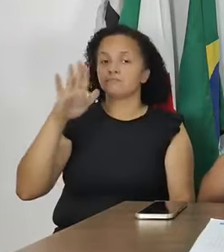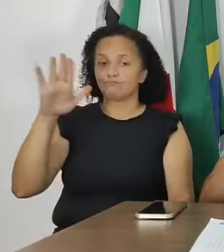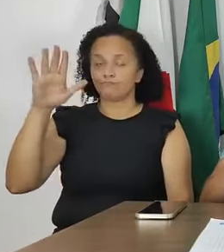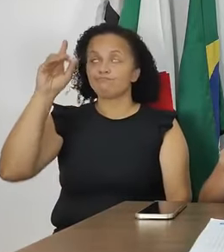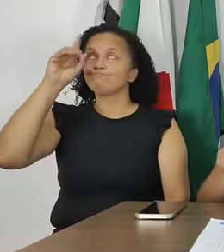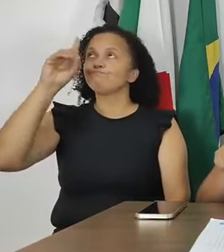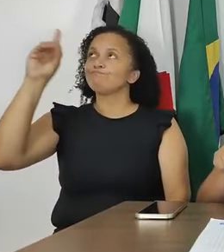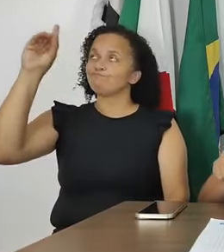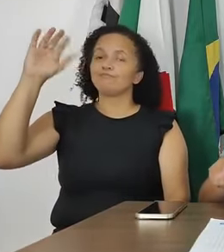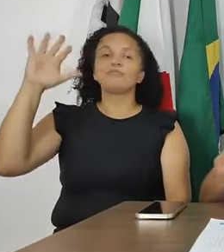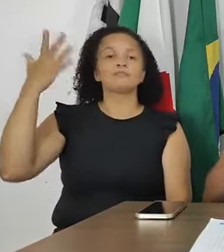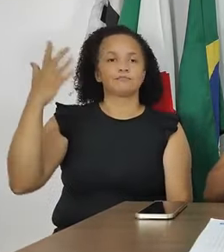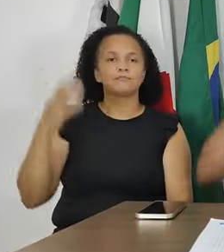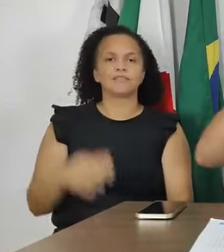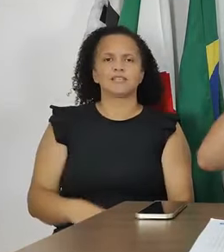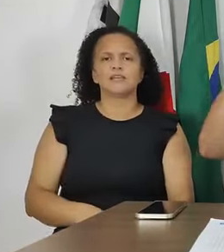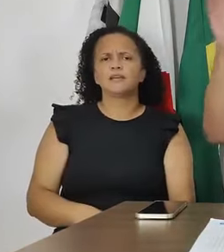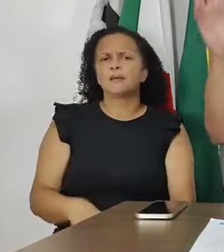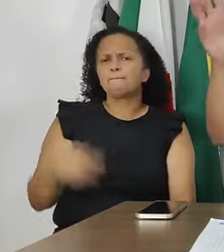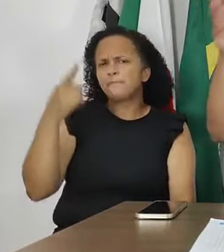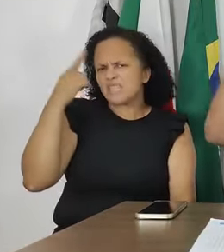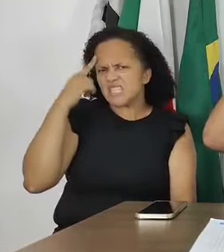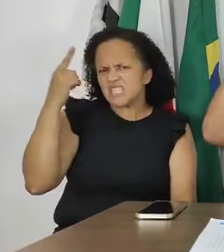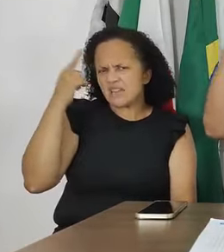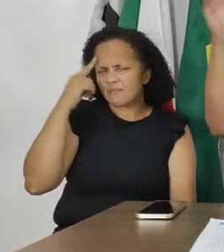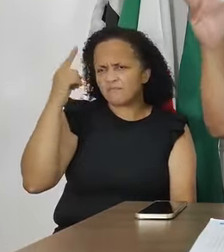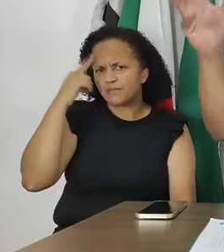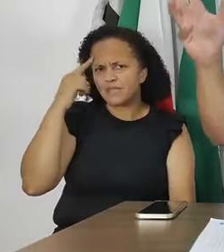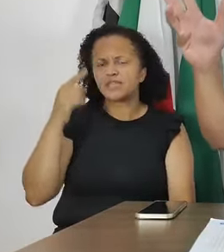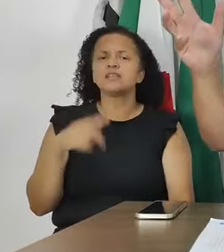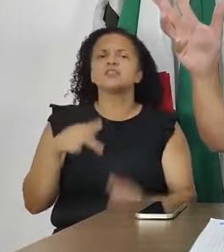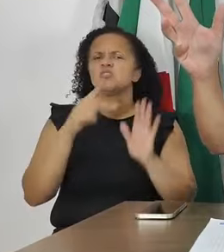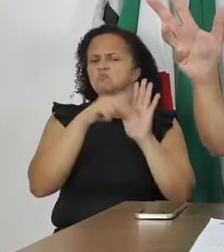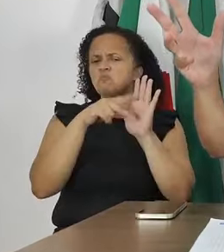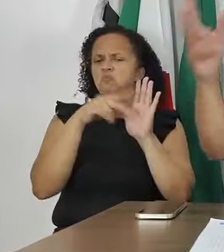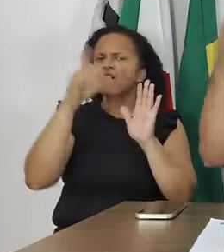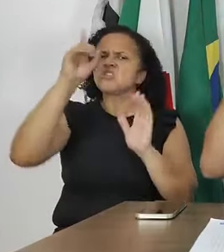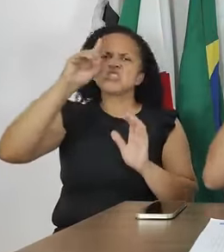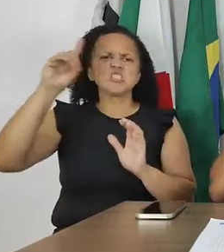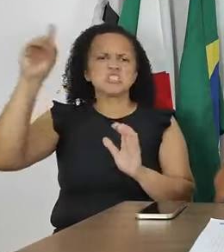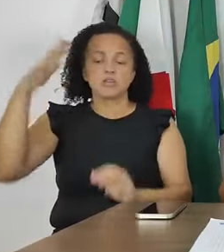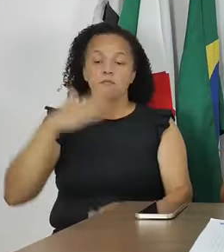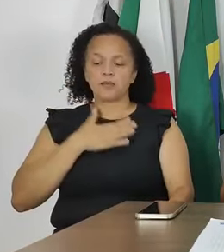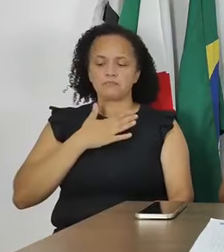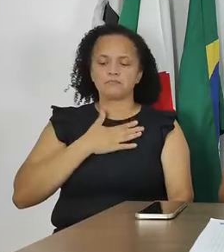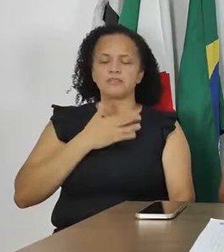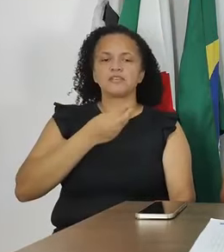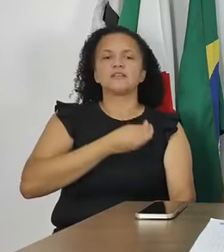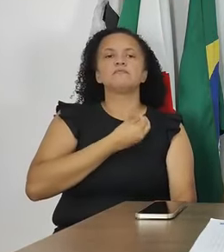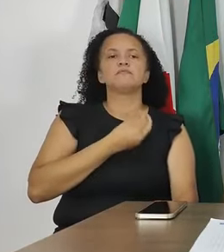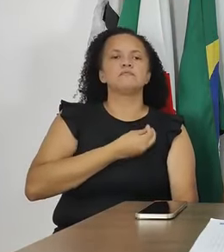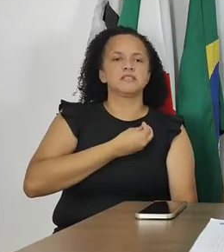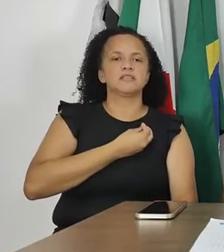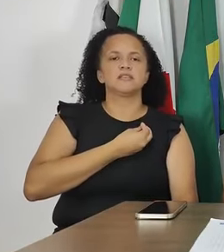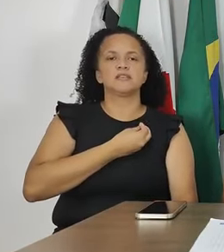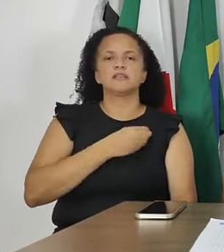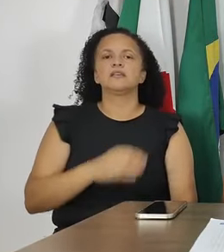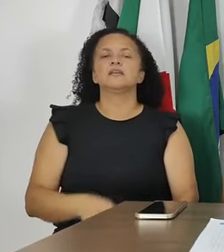dos pensamentos dele, nenhum dos propósitos deles estabelecido para a minha vida, podem ser impedidos.